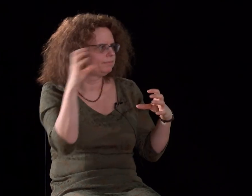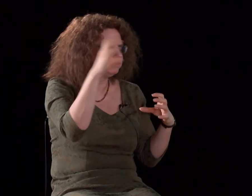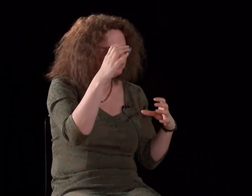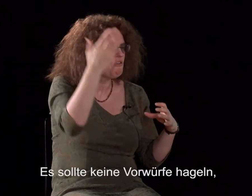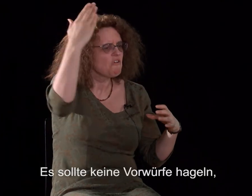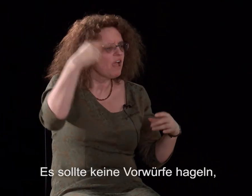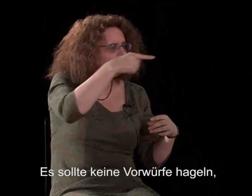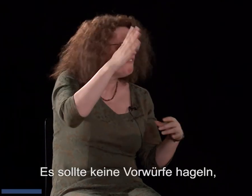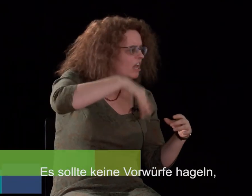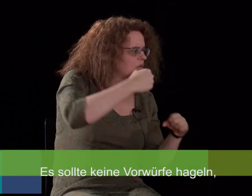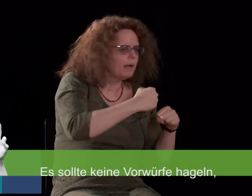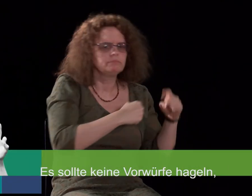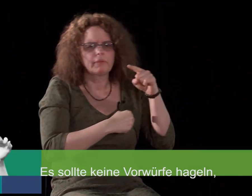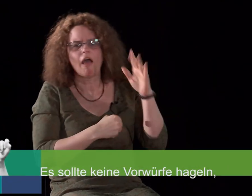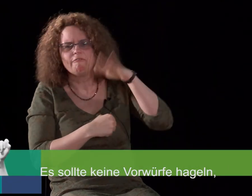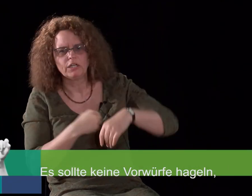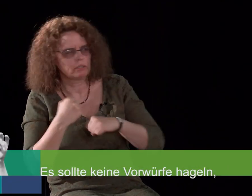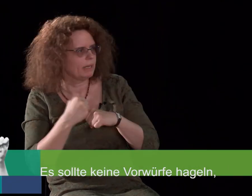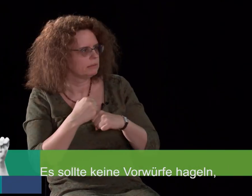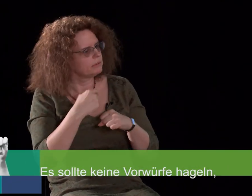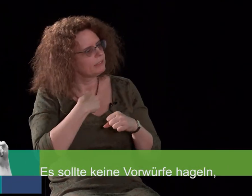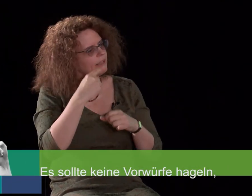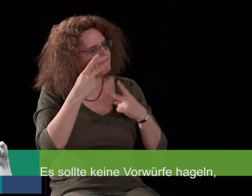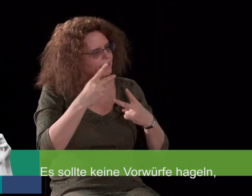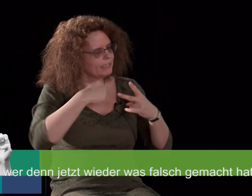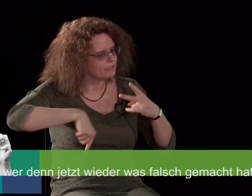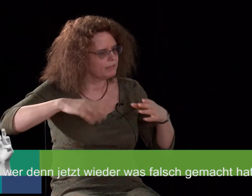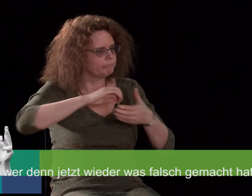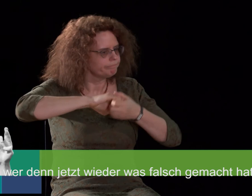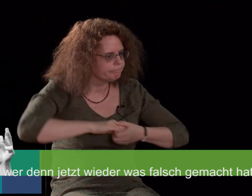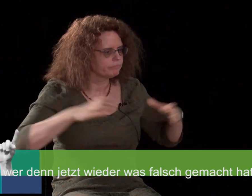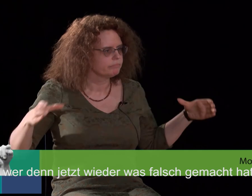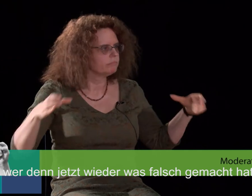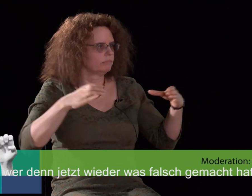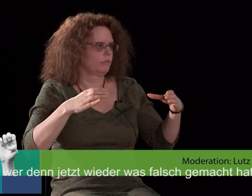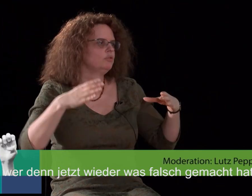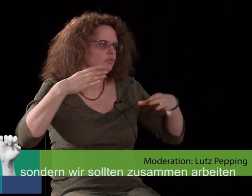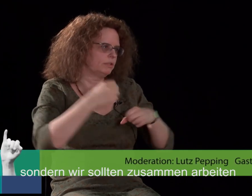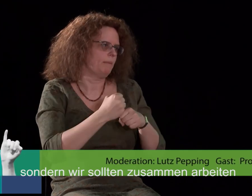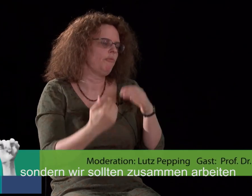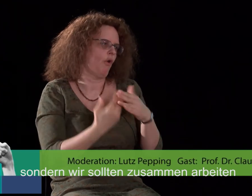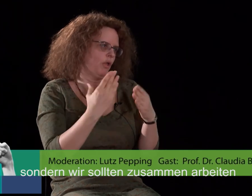Und es sollten keine Vorwürfe hageln, wer denn jetzt wieder was falsch gemacht hat, sondern wir sollten